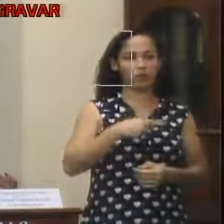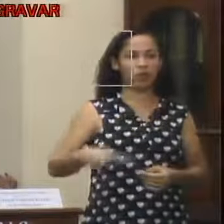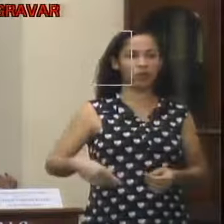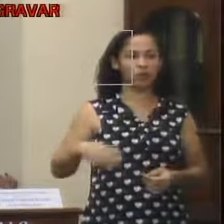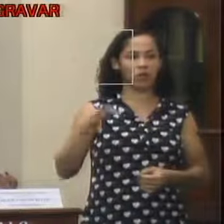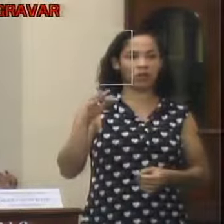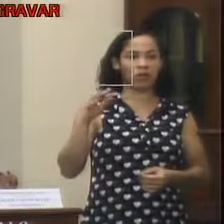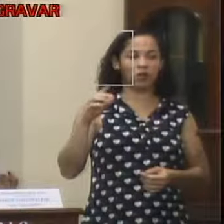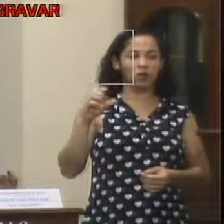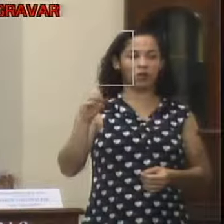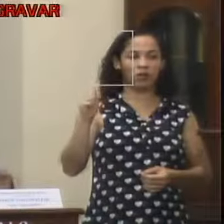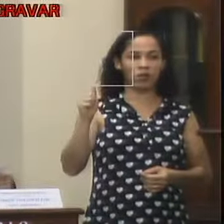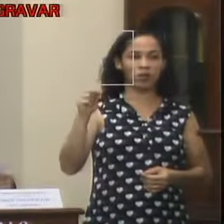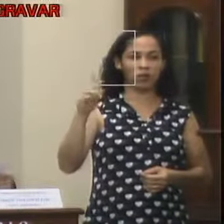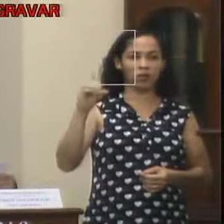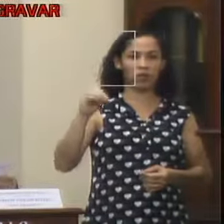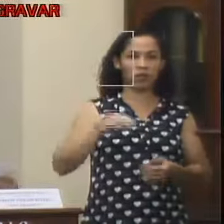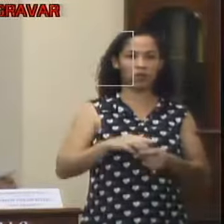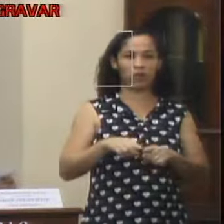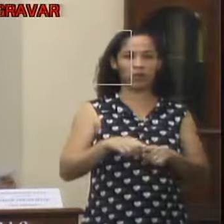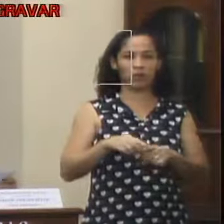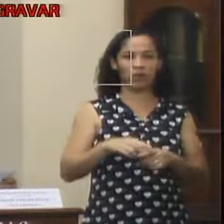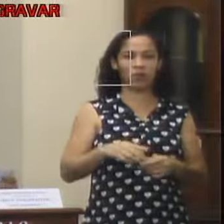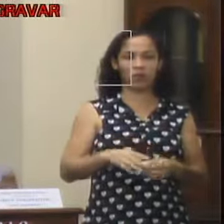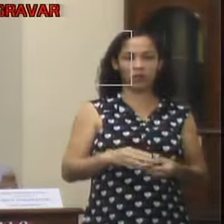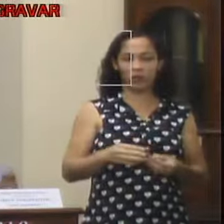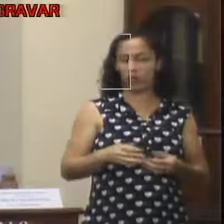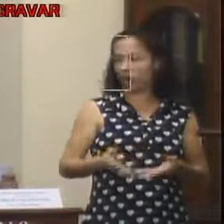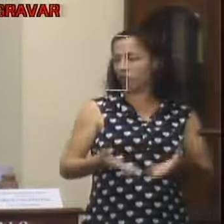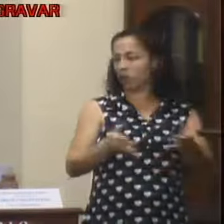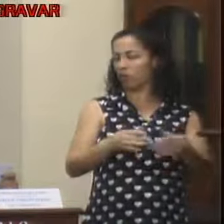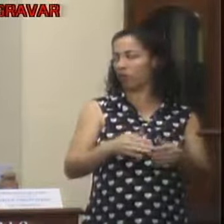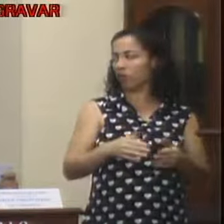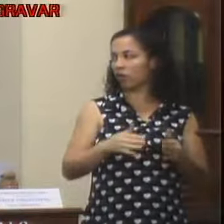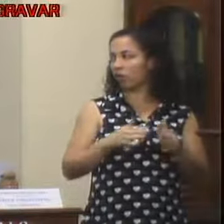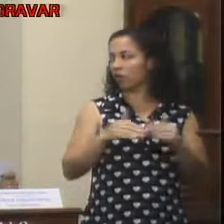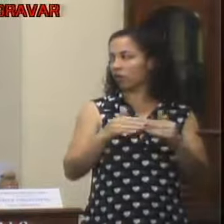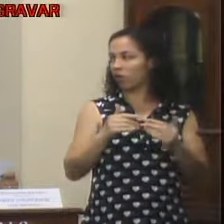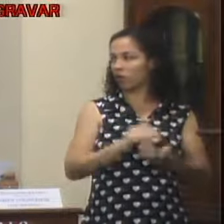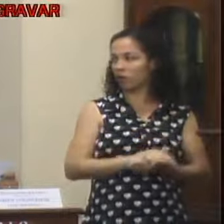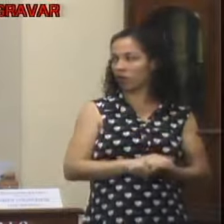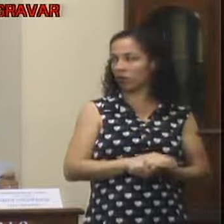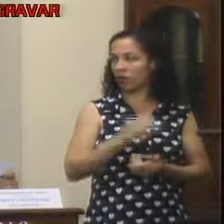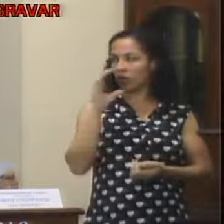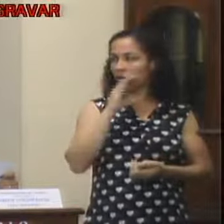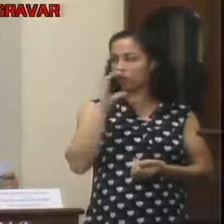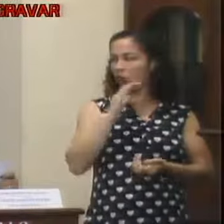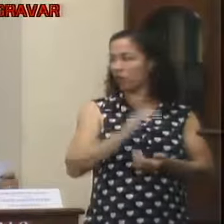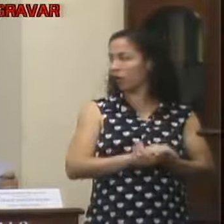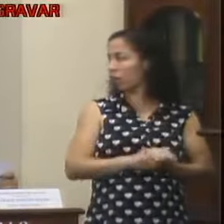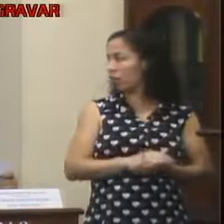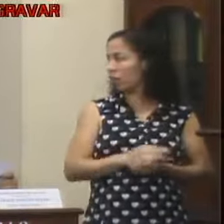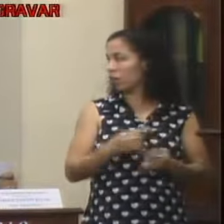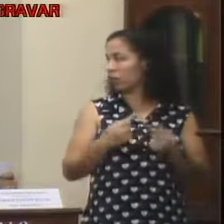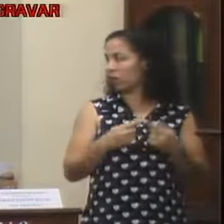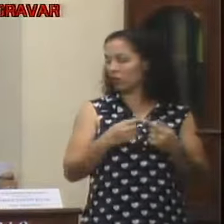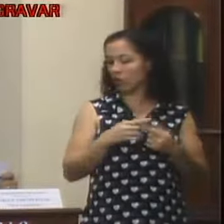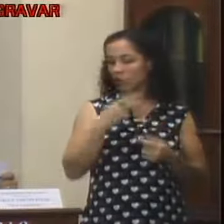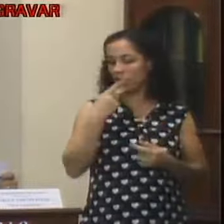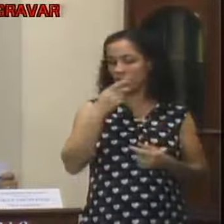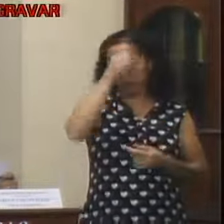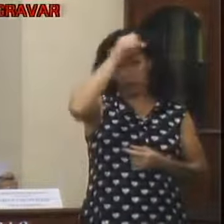ilustríssimo presidente da Câmara Municipal de Valença, na forma regimental, o envio da presente indicação em caráter de urgência para fim de indicar o excelentíssimo senhor